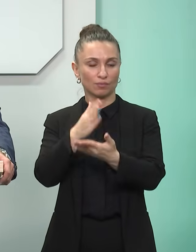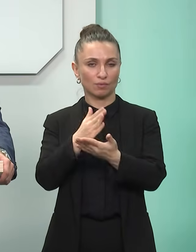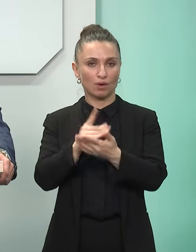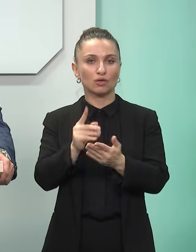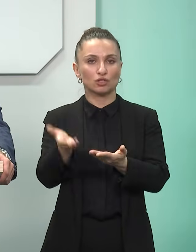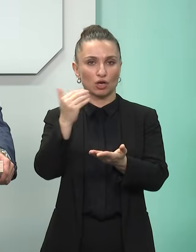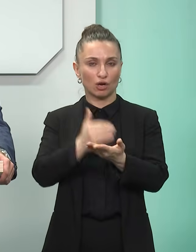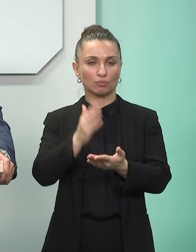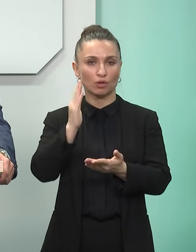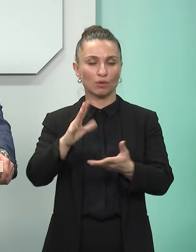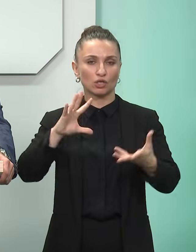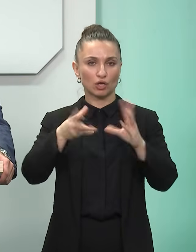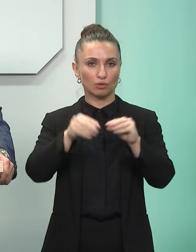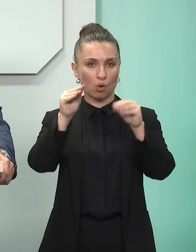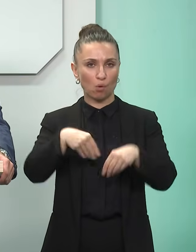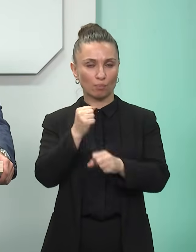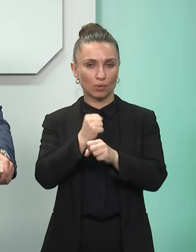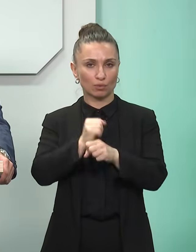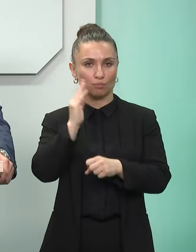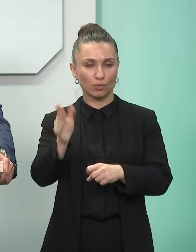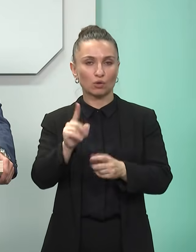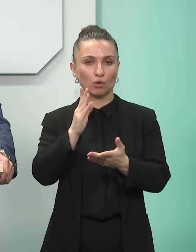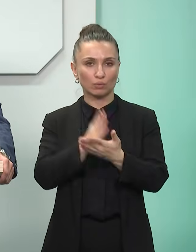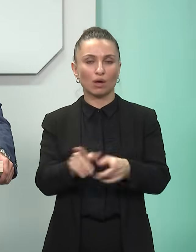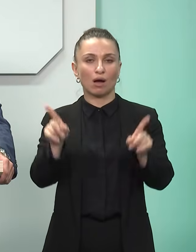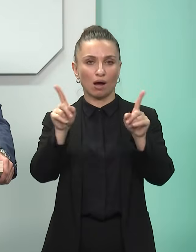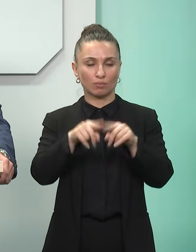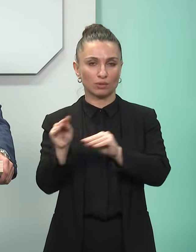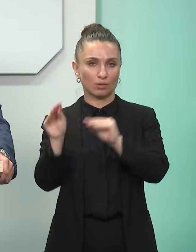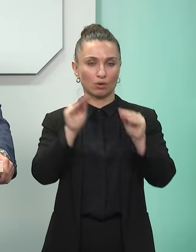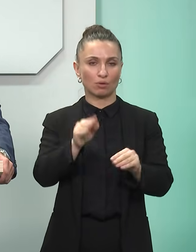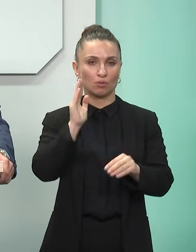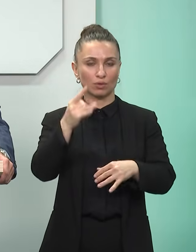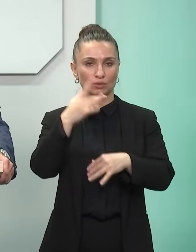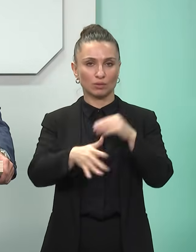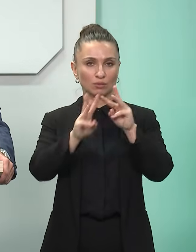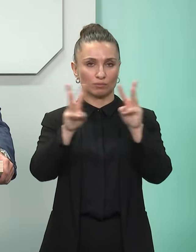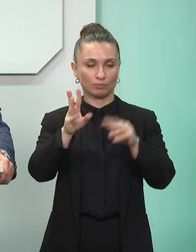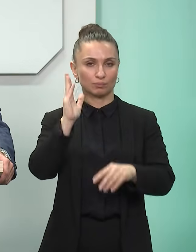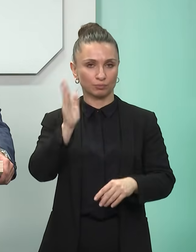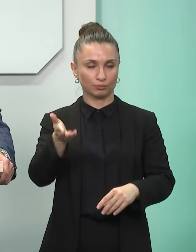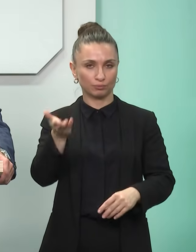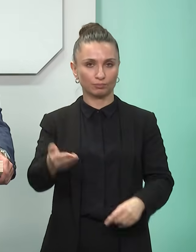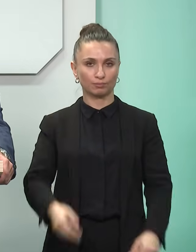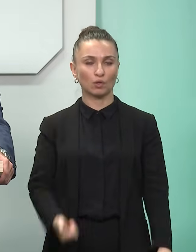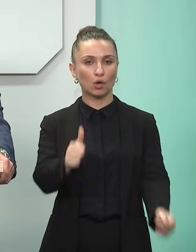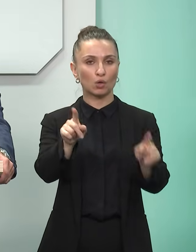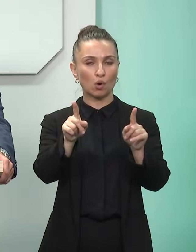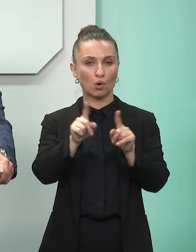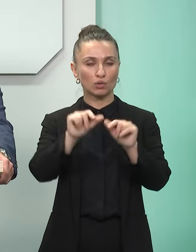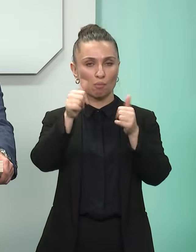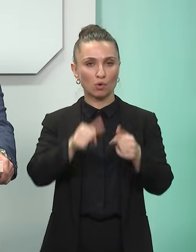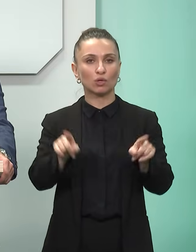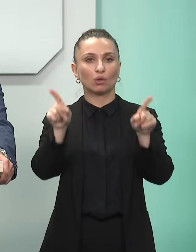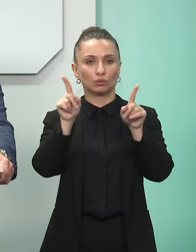რის შემდგომაც შედგება შემაჯამებელი ოქმები, რომლებიც ასევე განთავსდება CSKO-ს ოფიციალურ ვებგვერდზე, როგორც